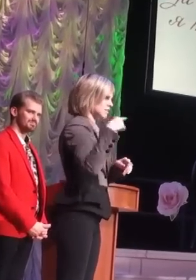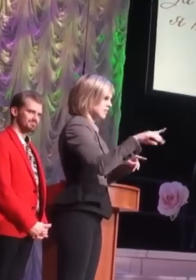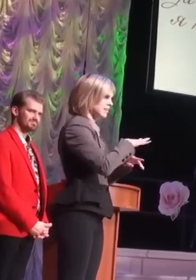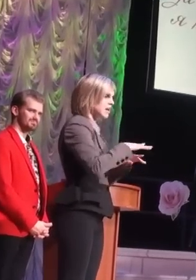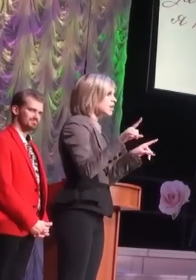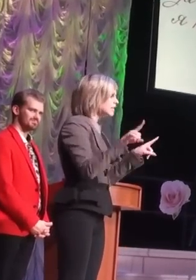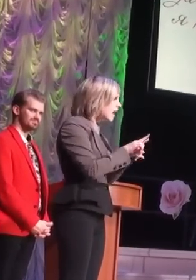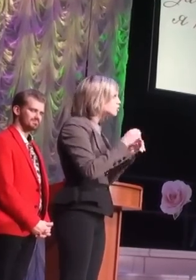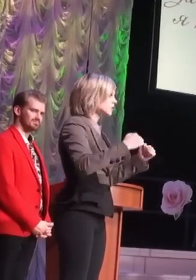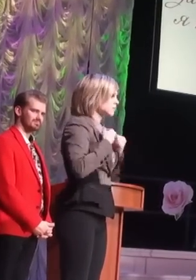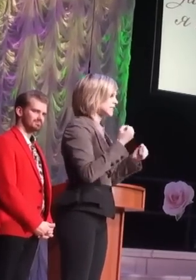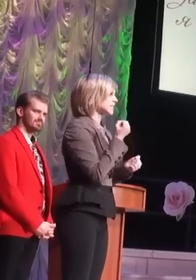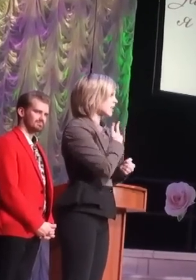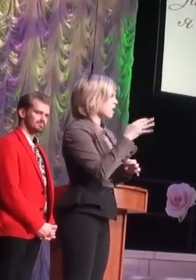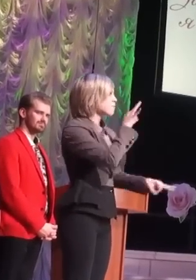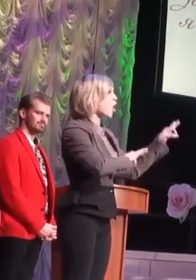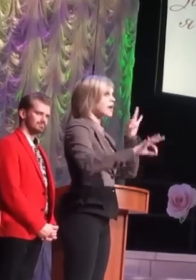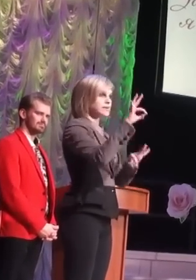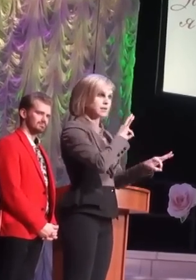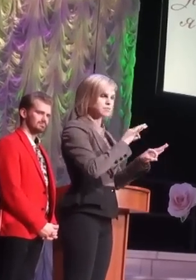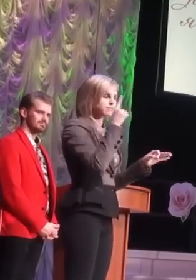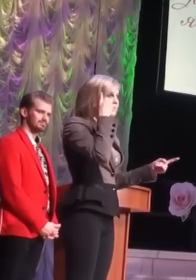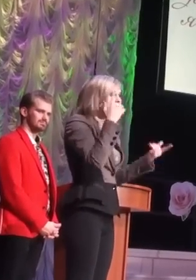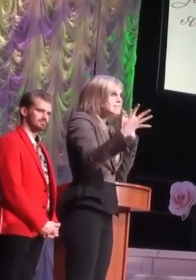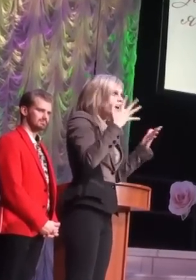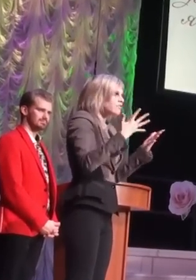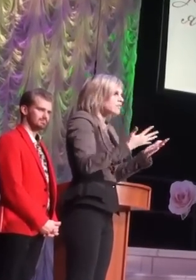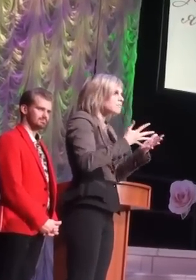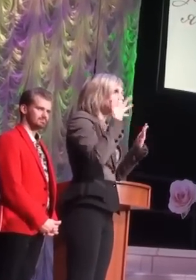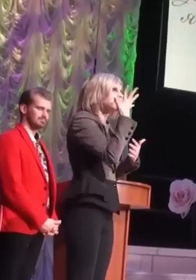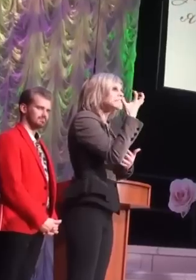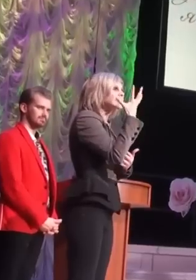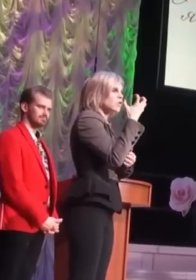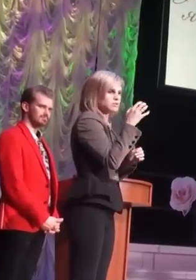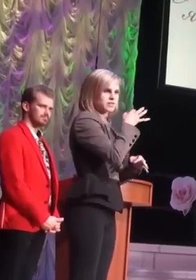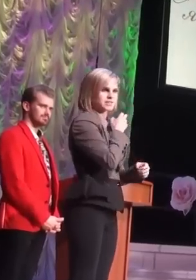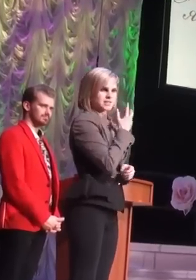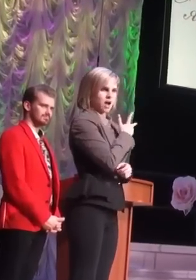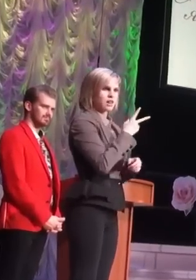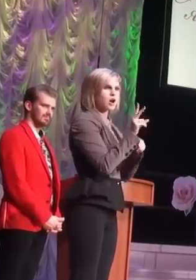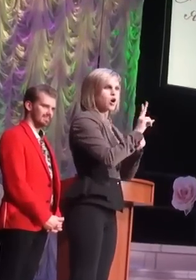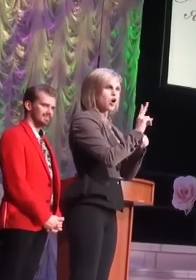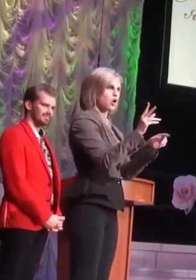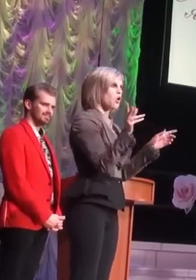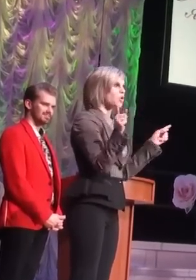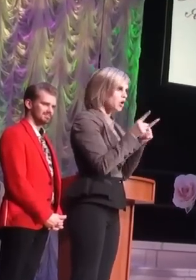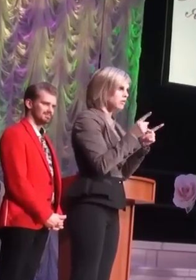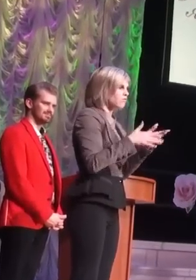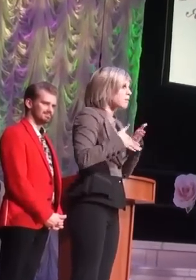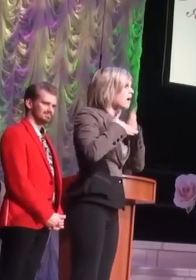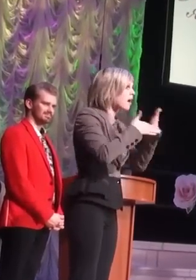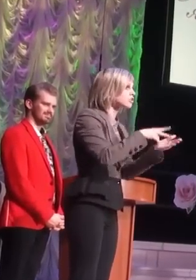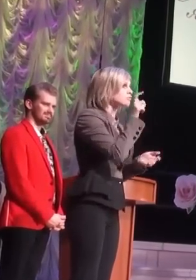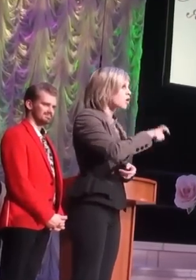Также занимается социальными проектами. Друзья, вы себе представьте, более 500 социальных роликов, помогающих